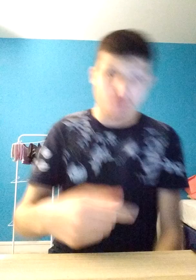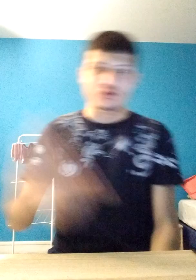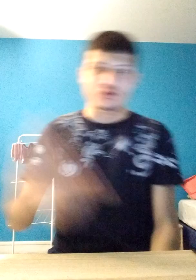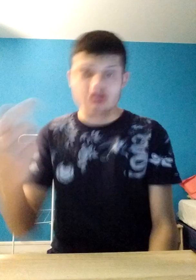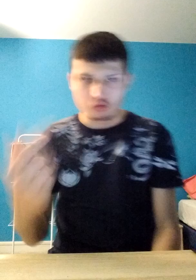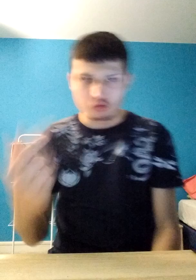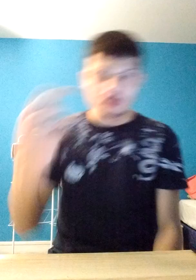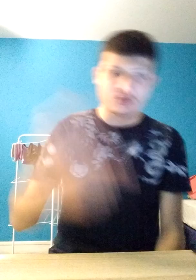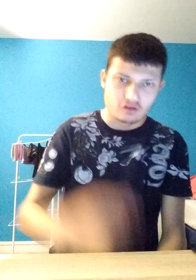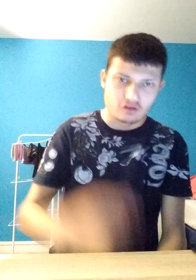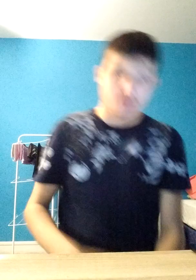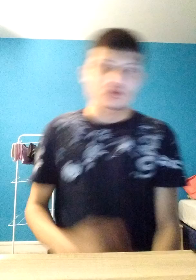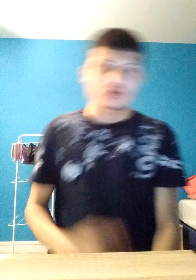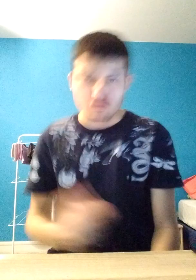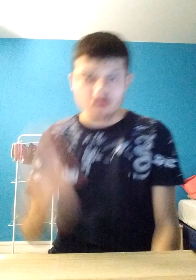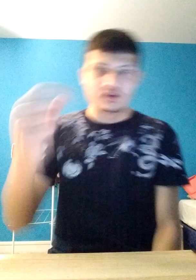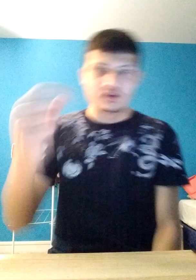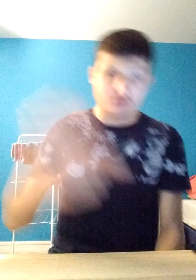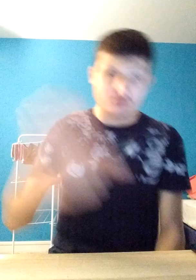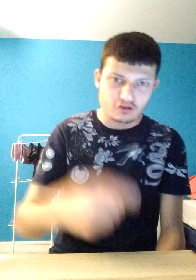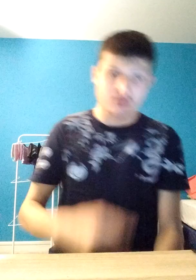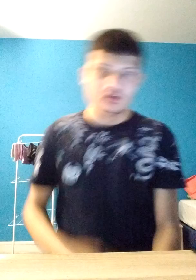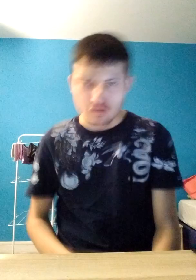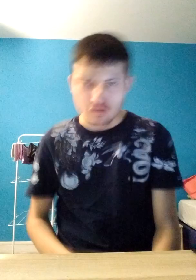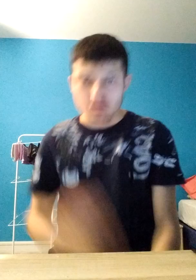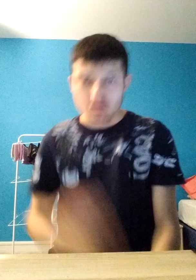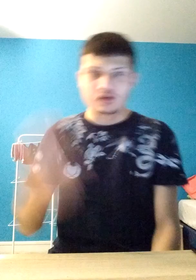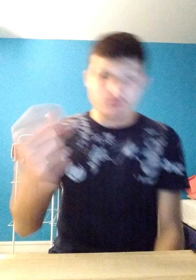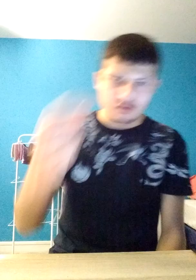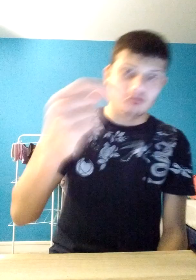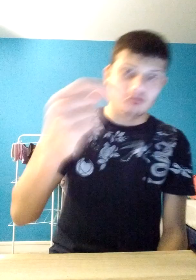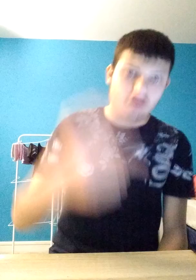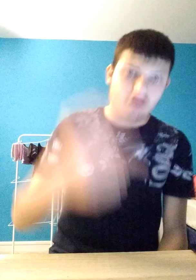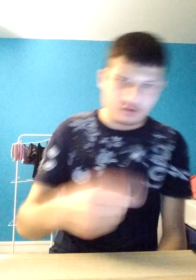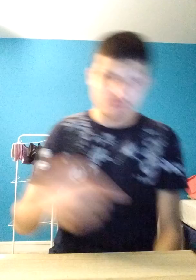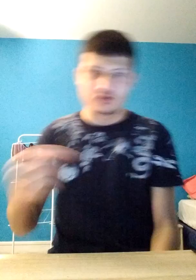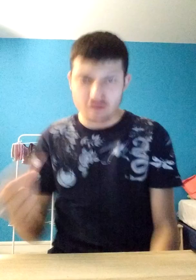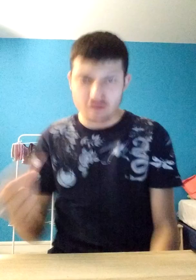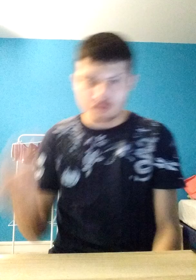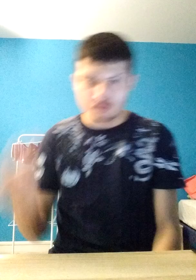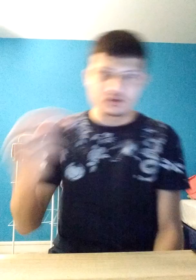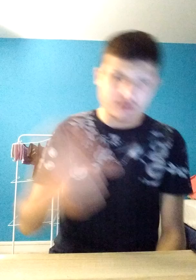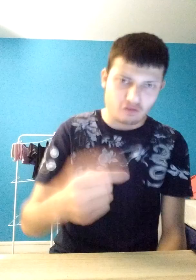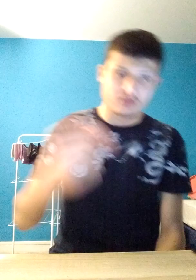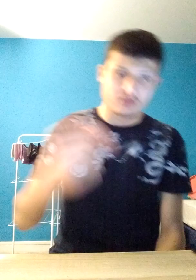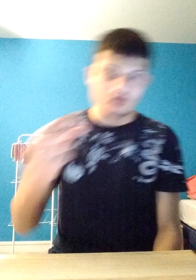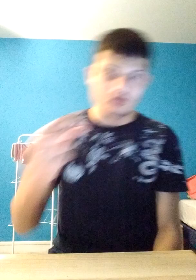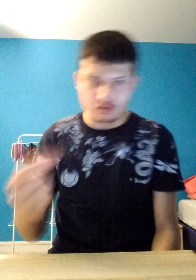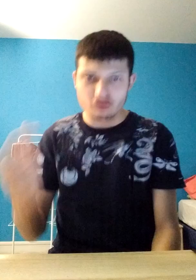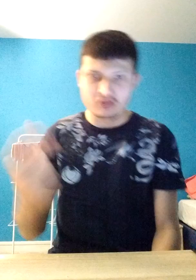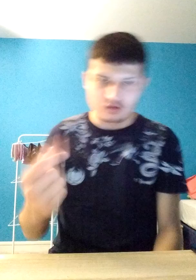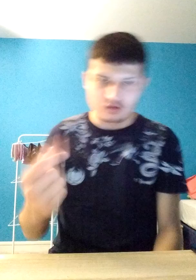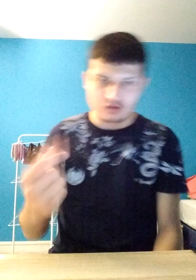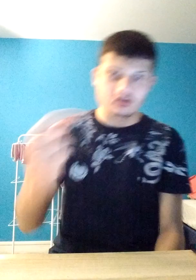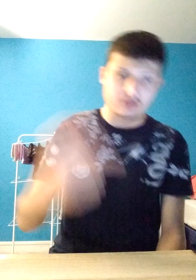quand j'étais petit, je faisais des conneries. Mais quand j'étais petit, je faisais des conneries. Et quand j'ai grandi aussi, quand j'étais chez